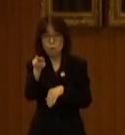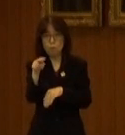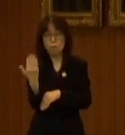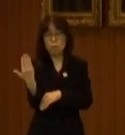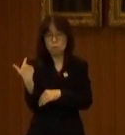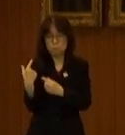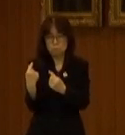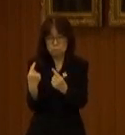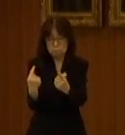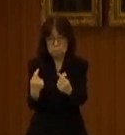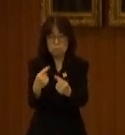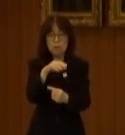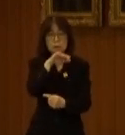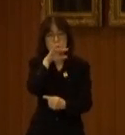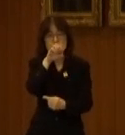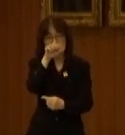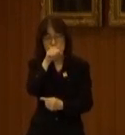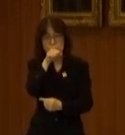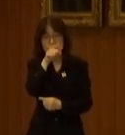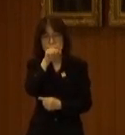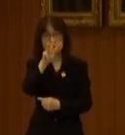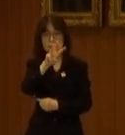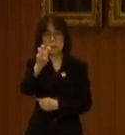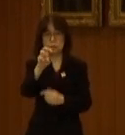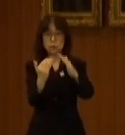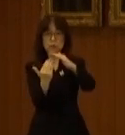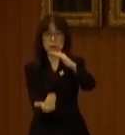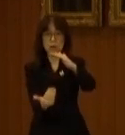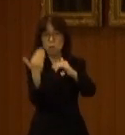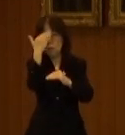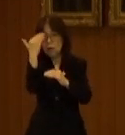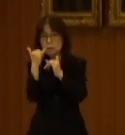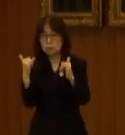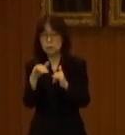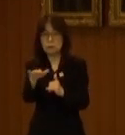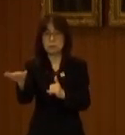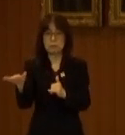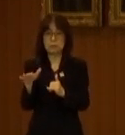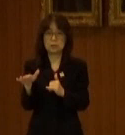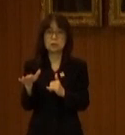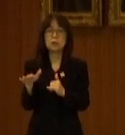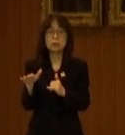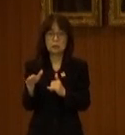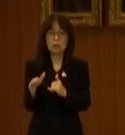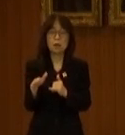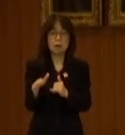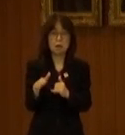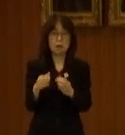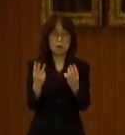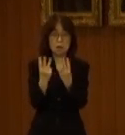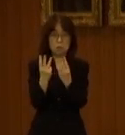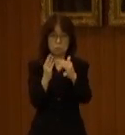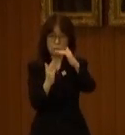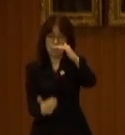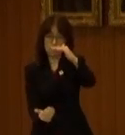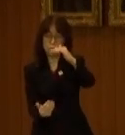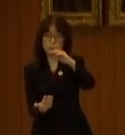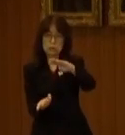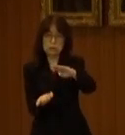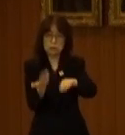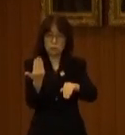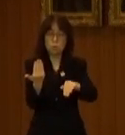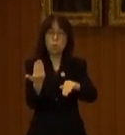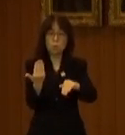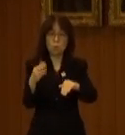として30代以下の若い世代の方がその半数以上を占めているという状況